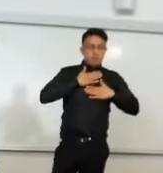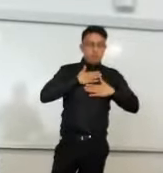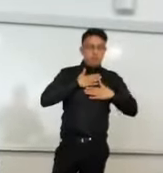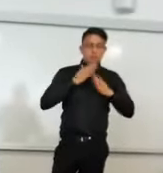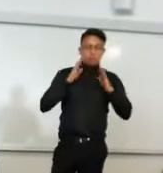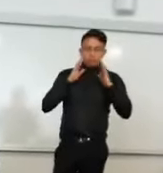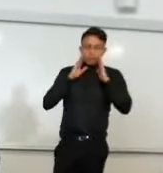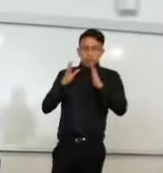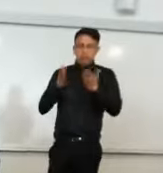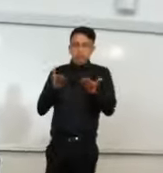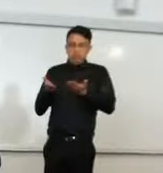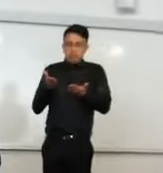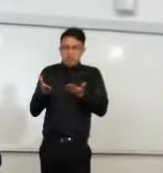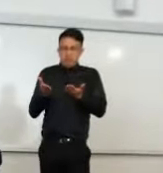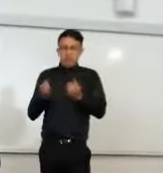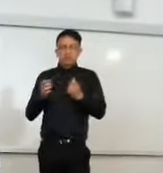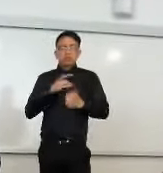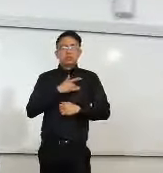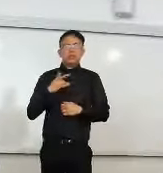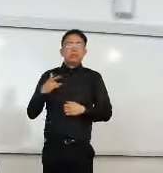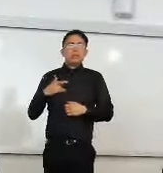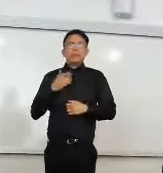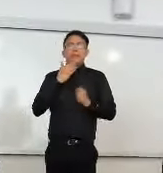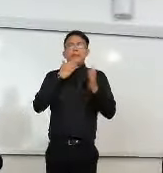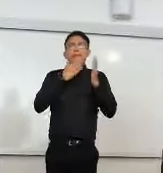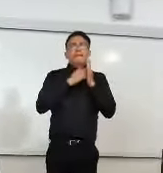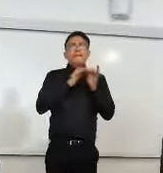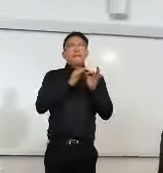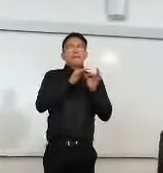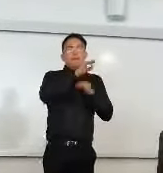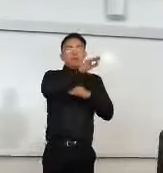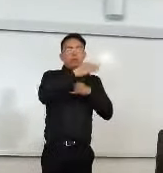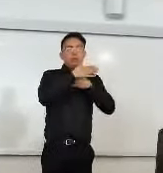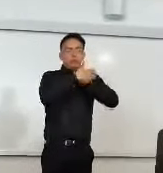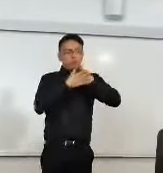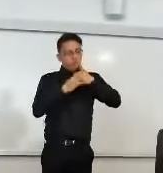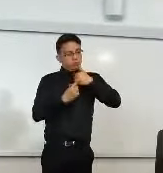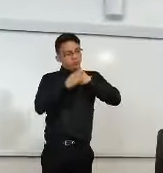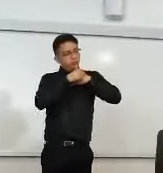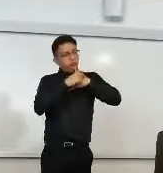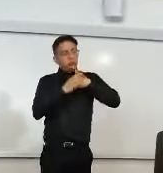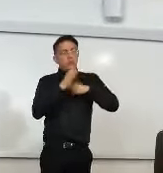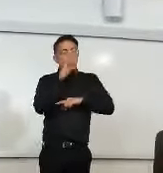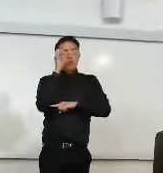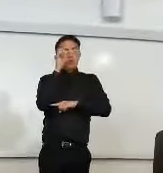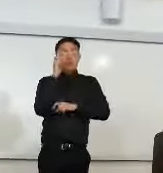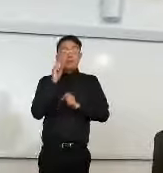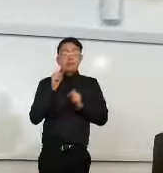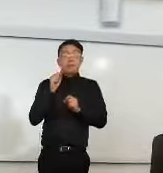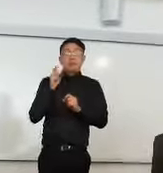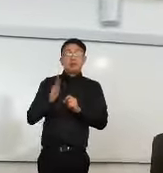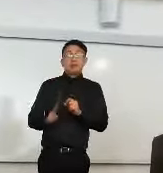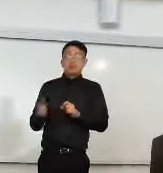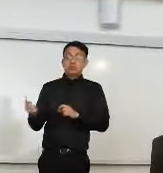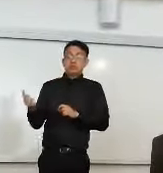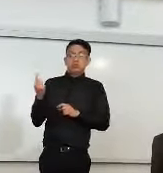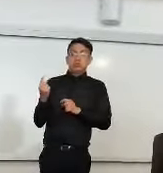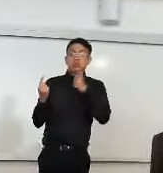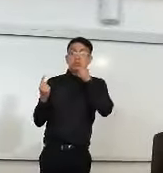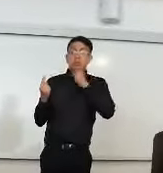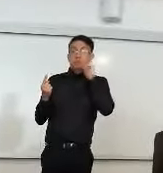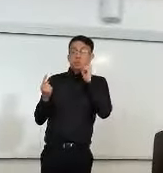salud, y supongamos que en un lugar apartado de Colombia, una persona con discapacidad auditiva llega al servicio de